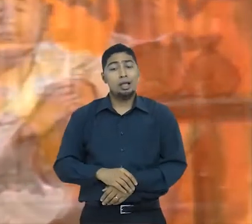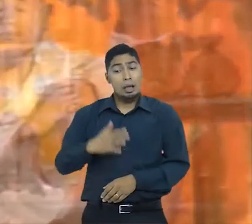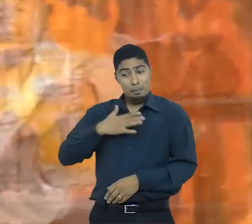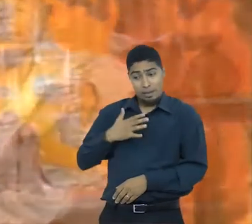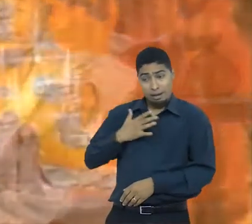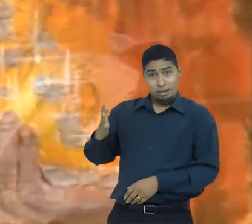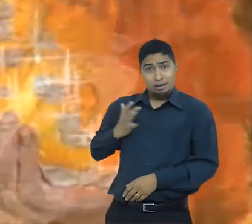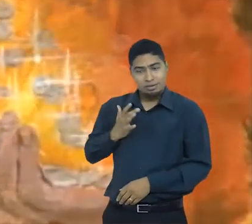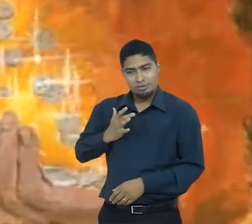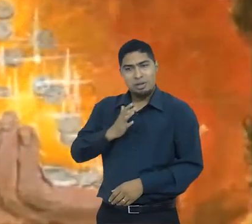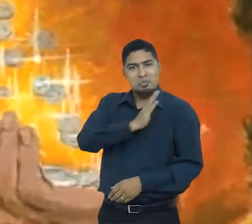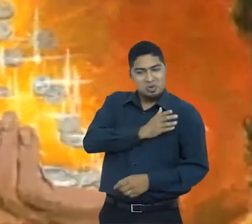ali estará também o seu coração.